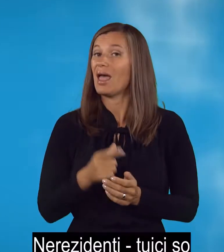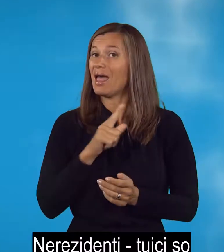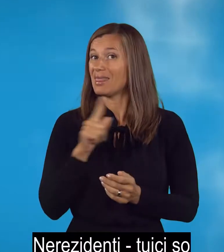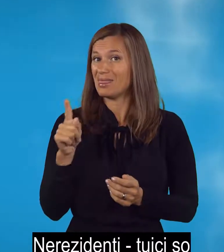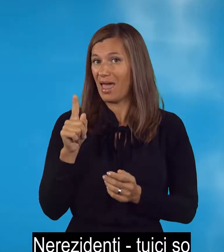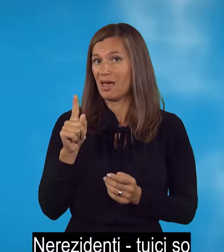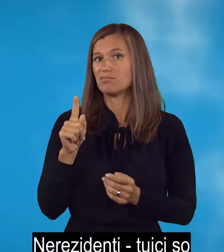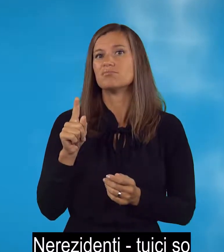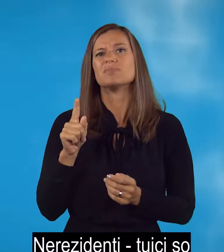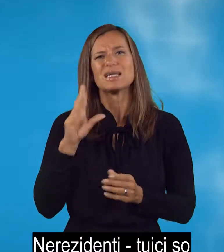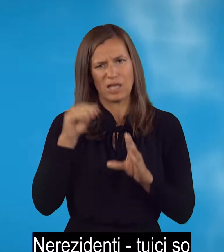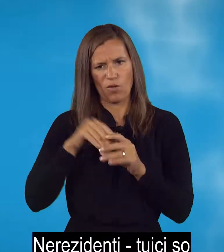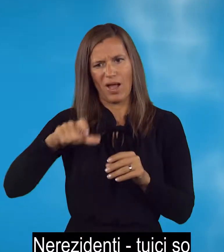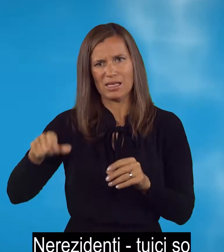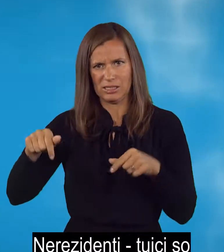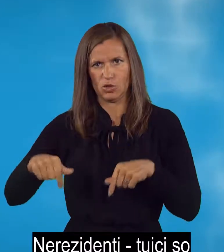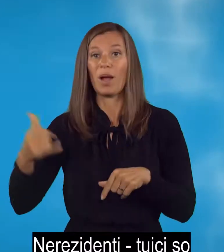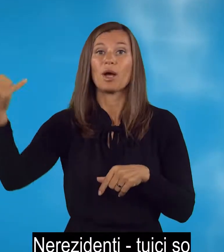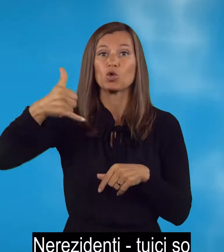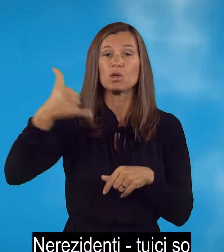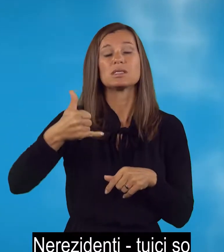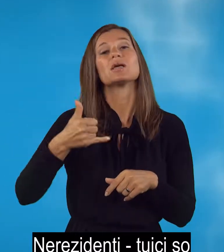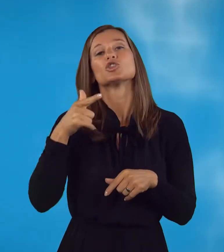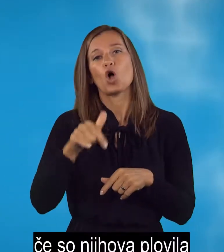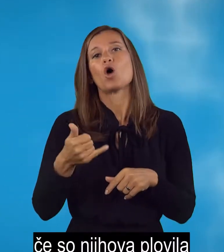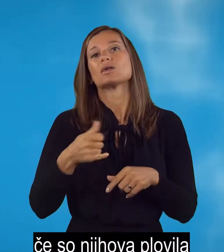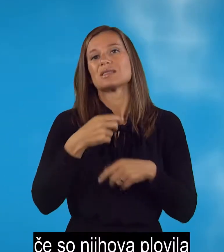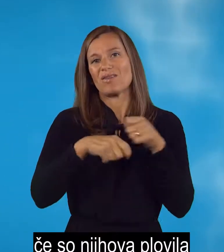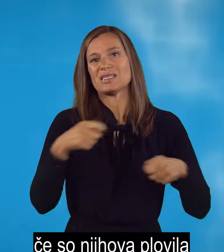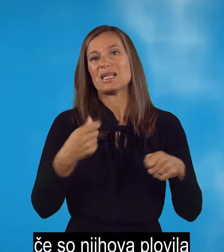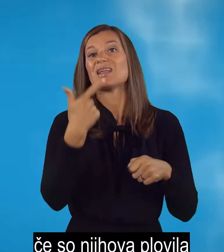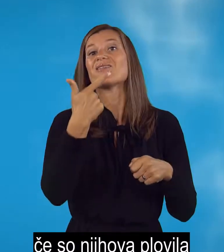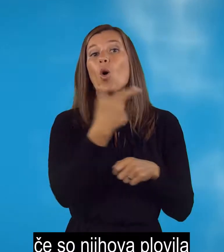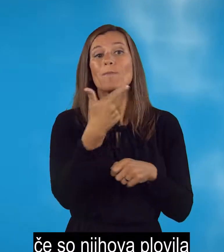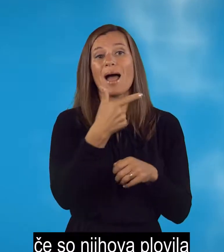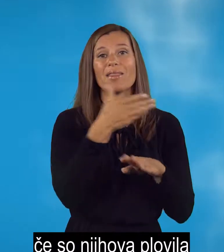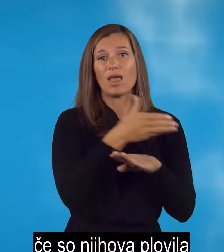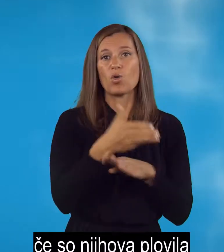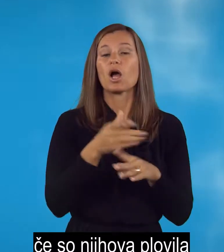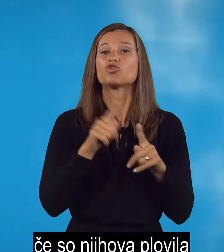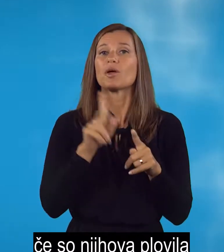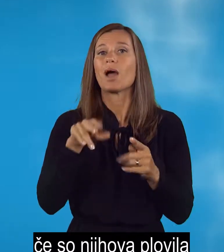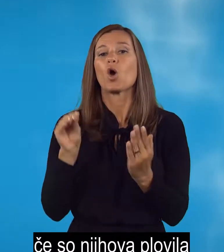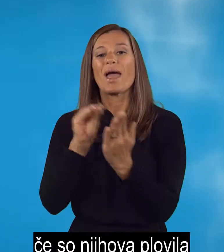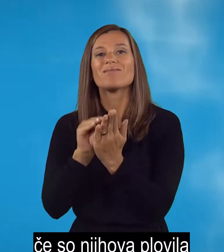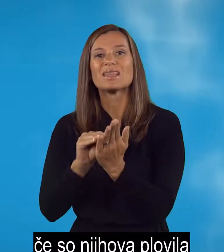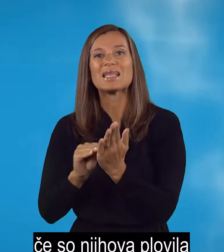Nerezidenti tujci so zavezanci za oba davka, če so njihova plovila vpisana v našo evidenco plovil.